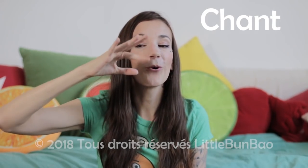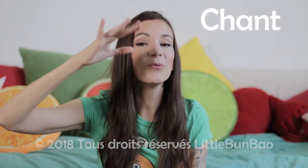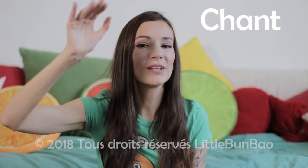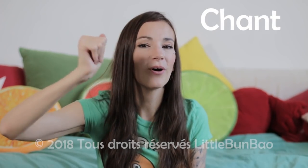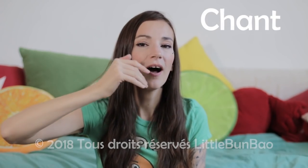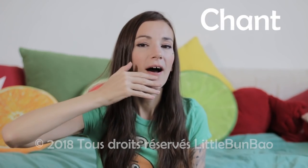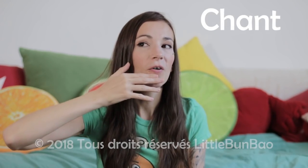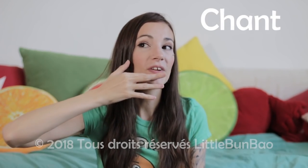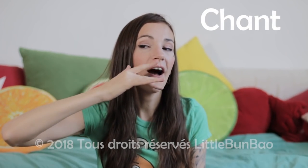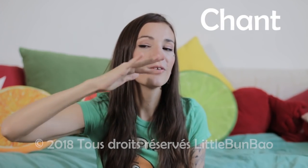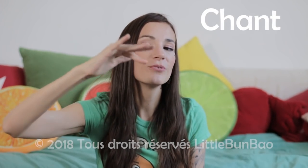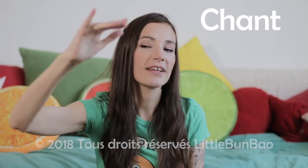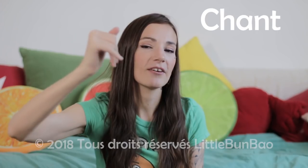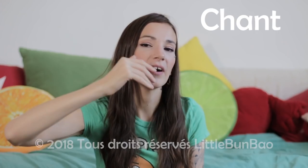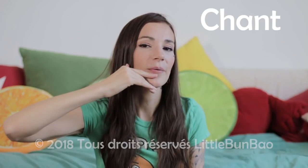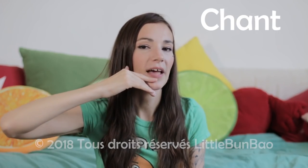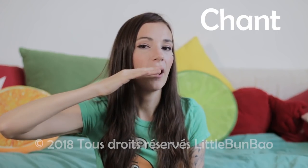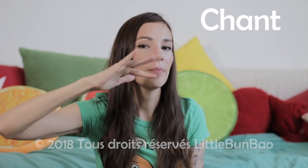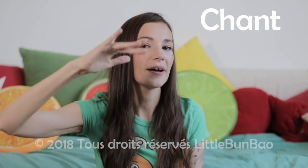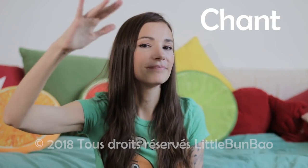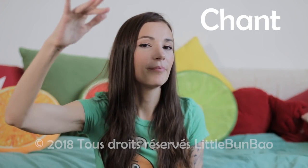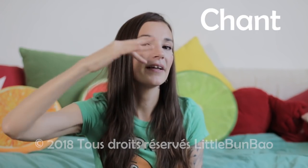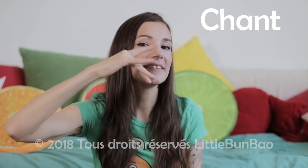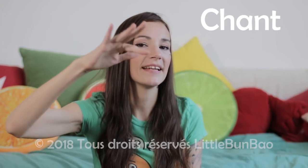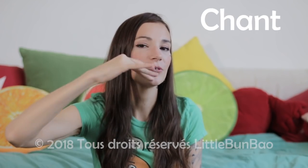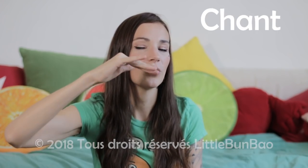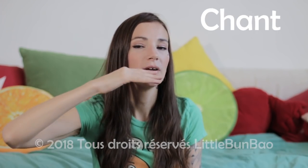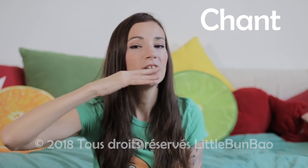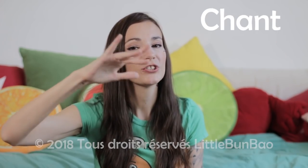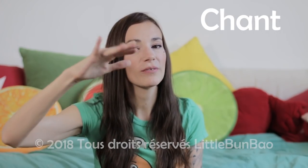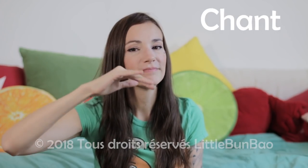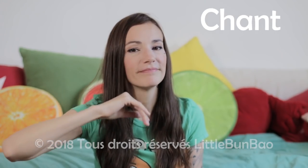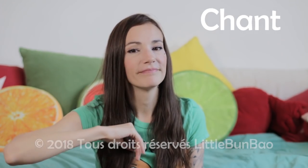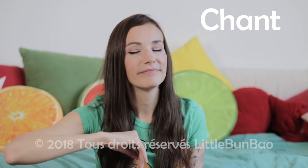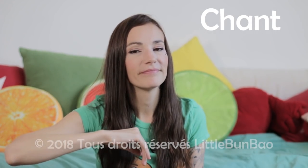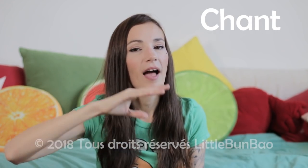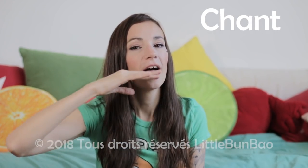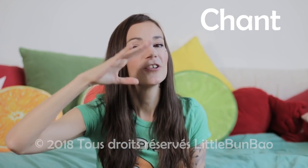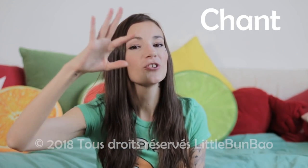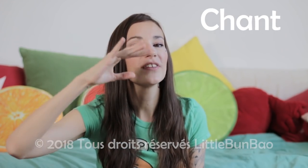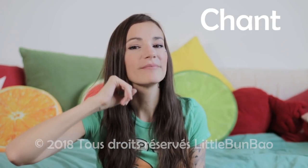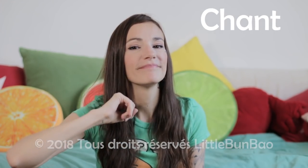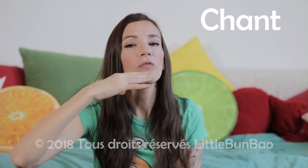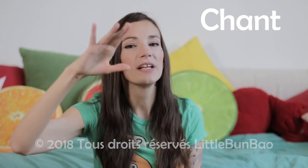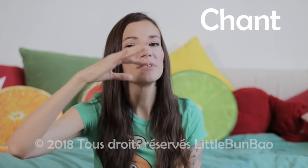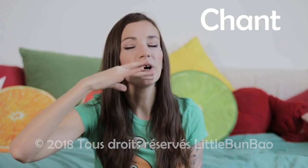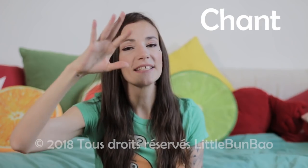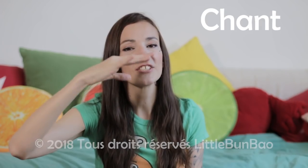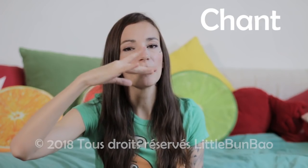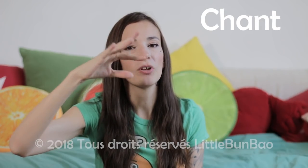remue les doigts, on fait un coup, ça s'en va comme ça. Hop là, pas des allers-retours. Chant. Chanter. On fait les petits doigts qui s'échappent de la